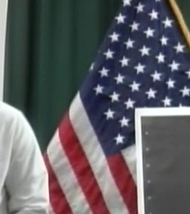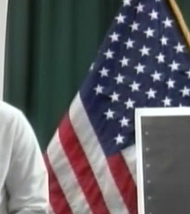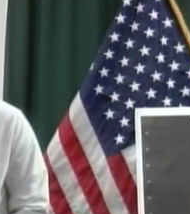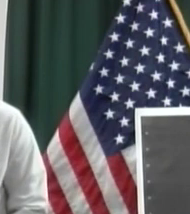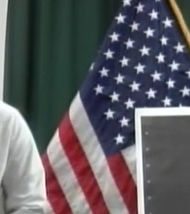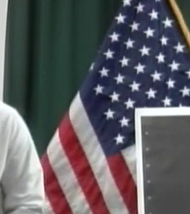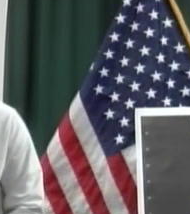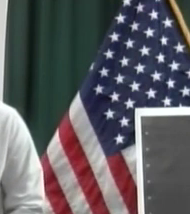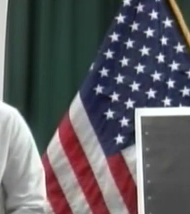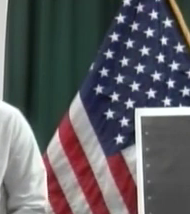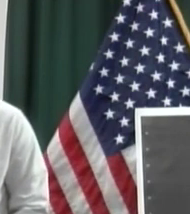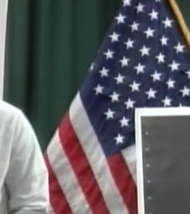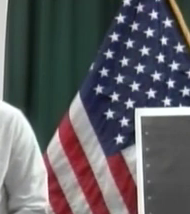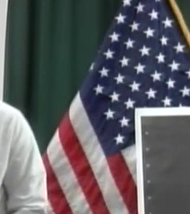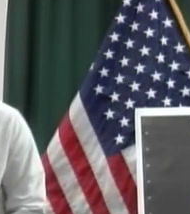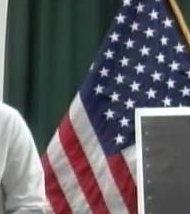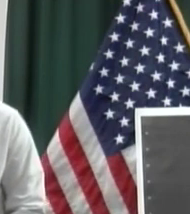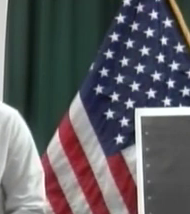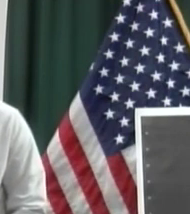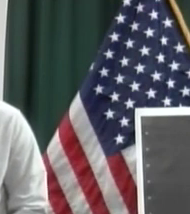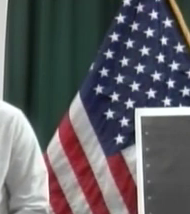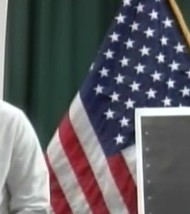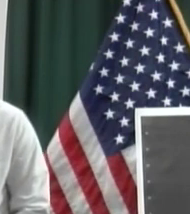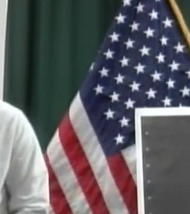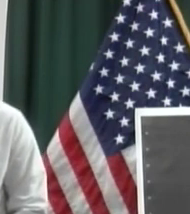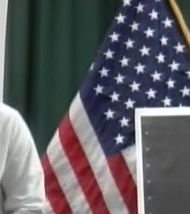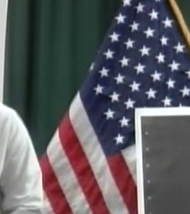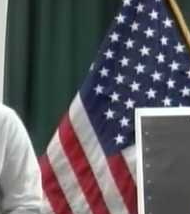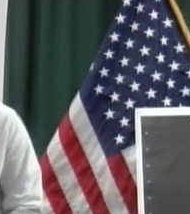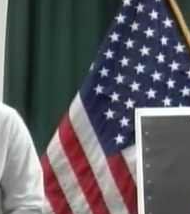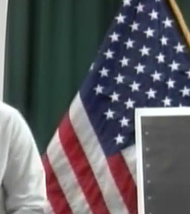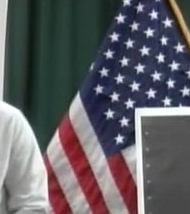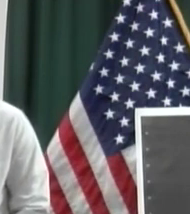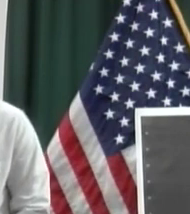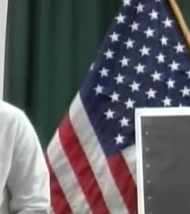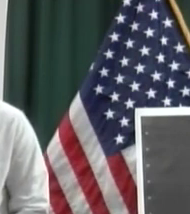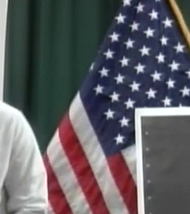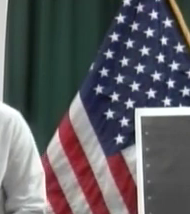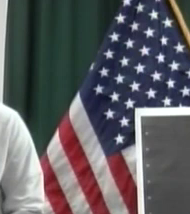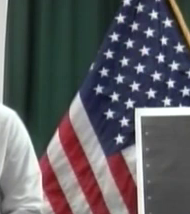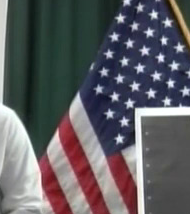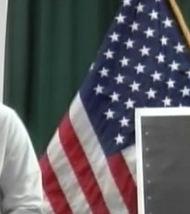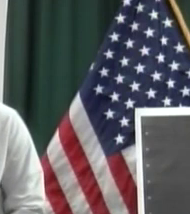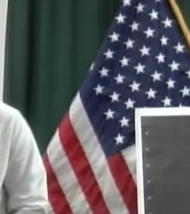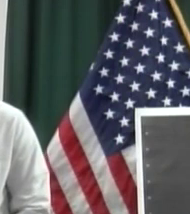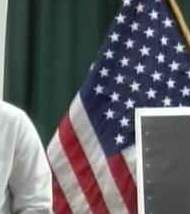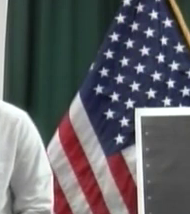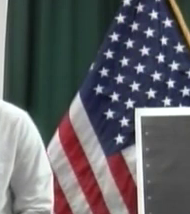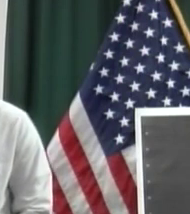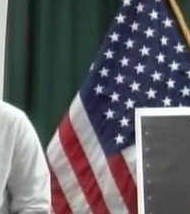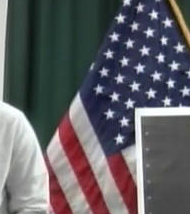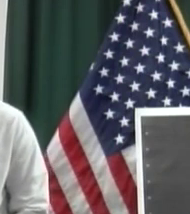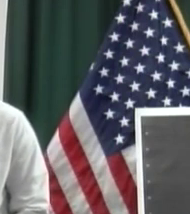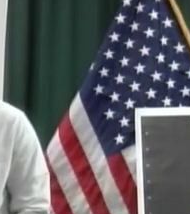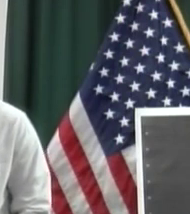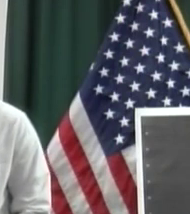Americana. Para registrarse pueden ir al sitio de prepareseminole.org o llamen al número